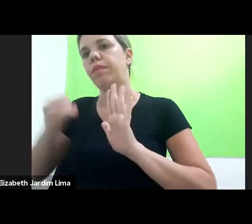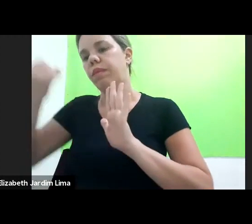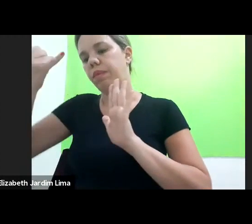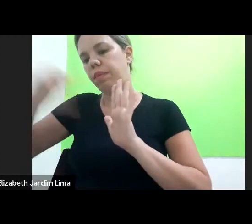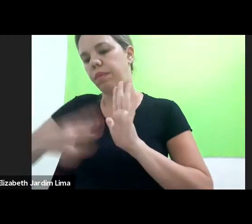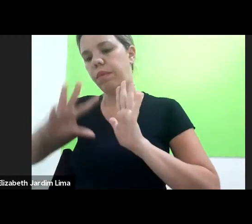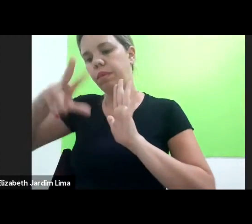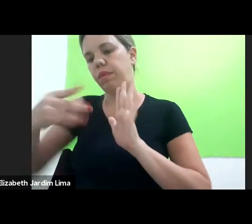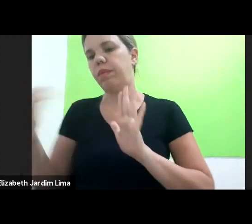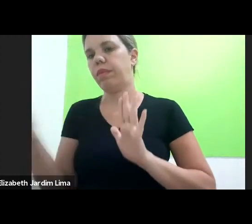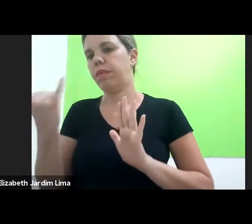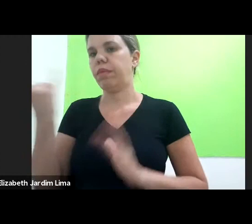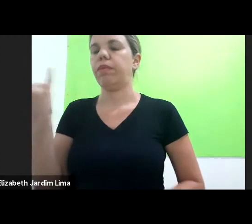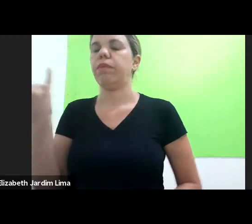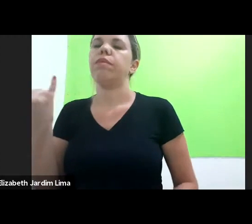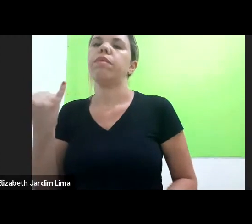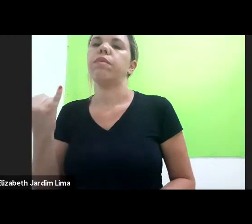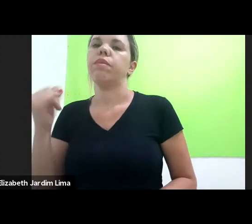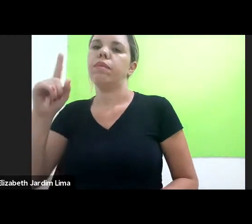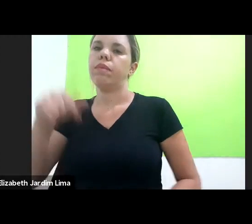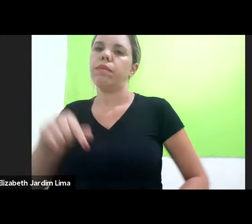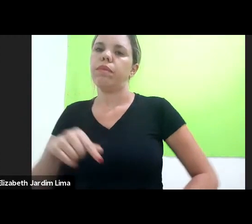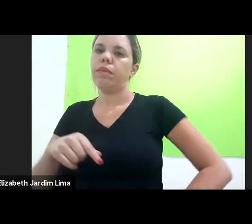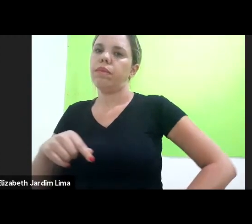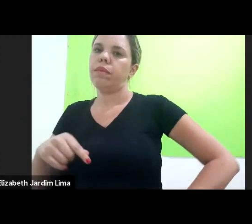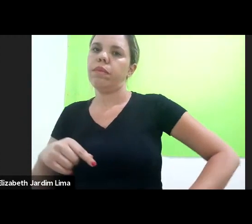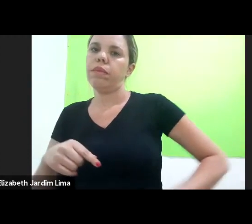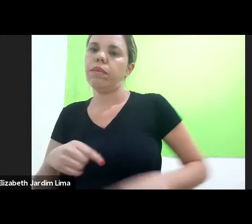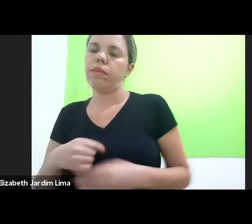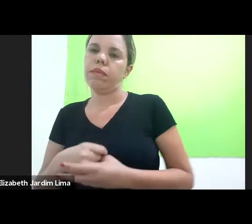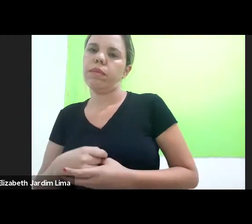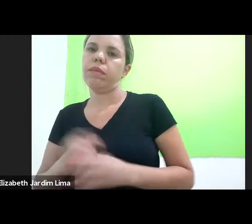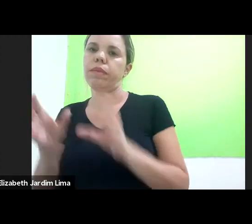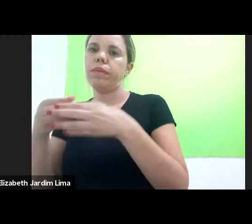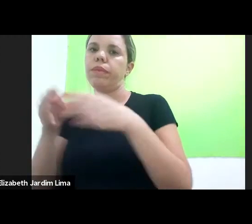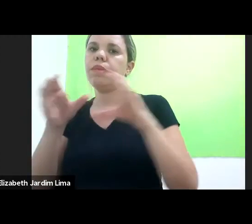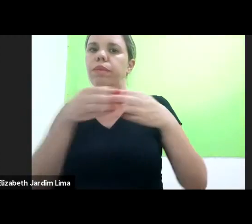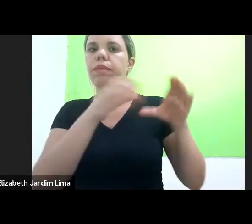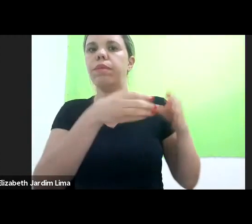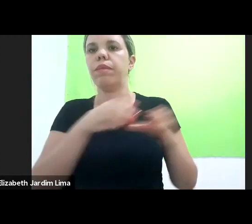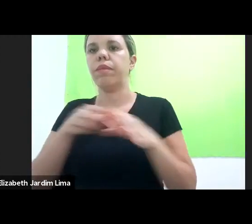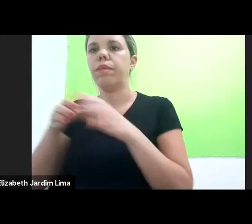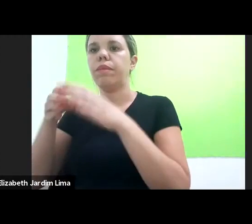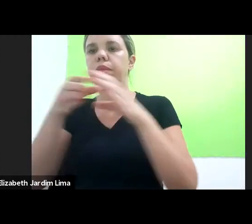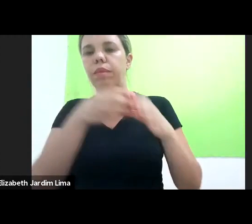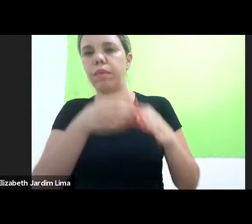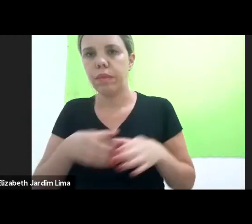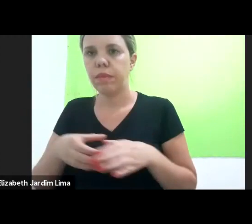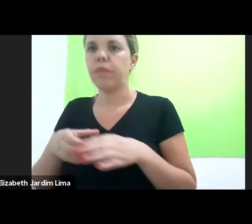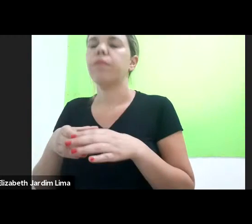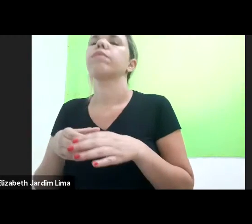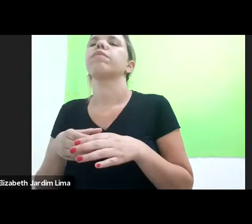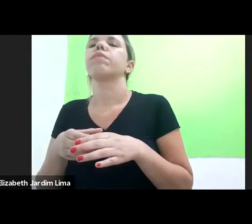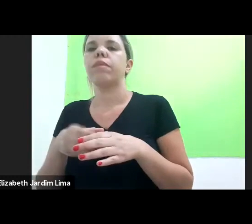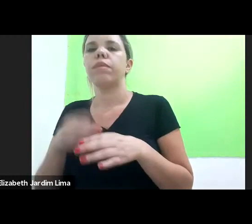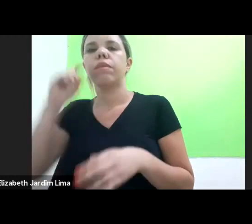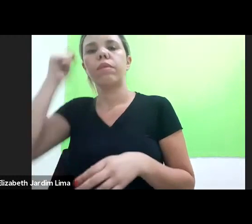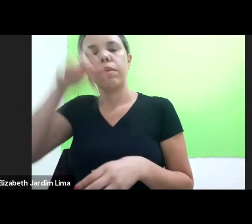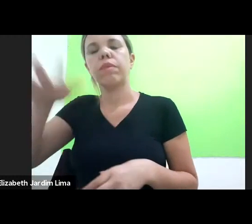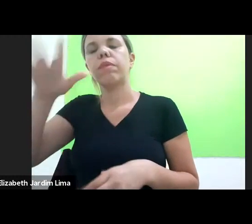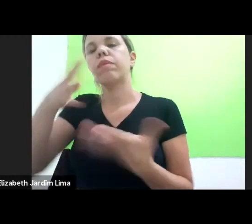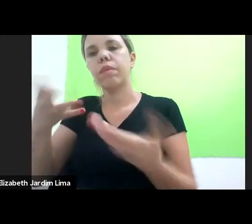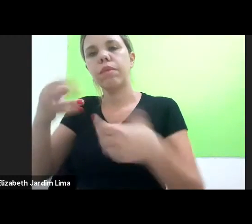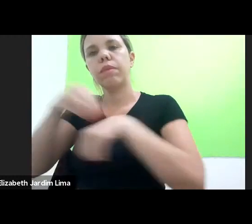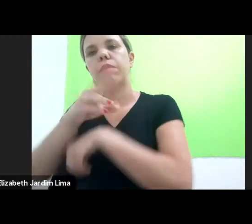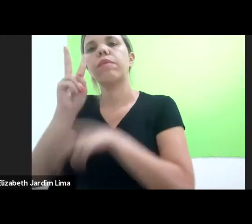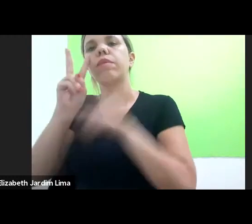importante, porque é isso que a comunidade quer que seja trazido, que eles sejam